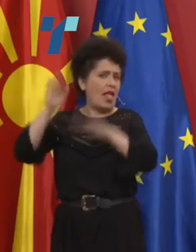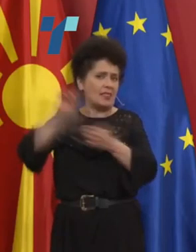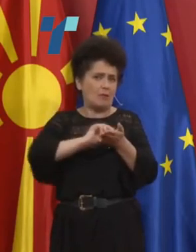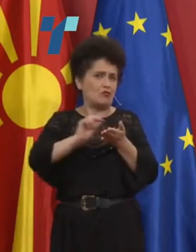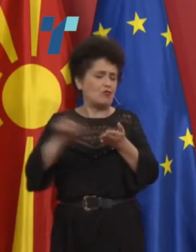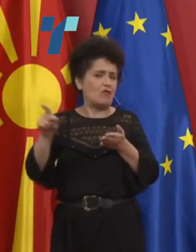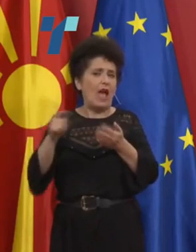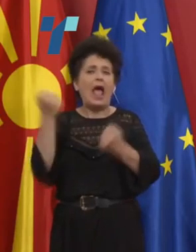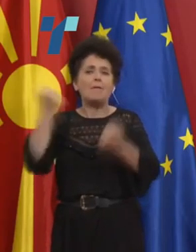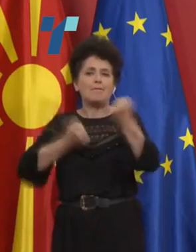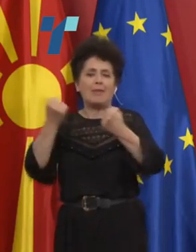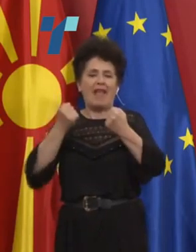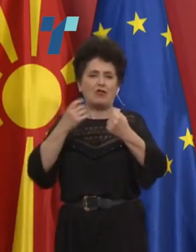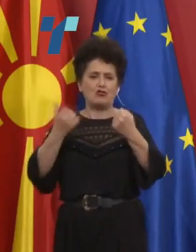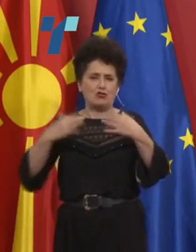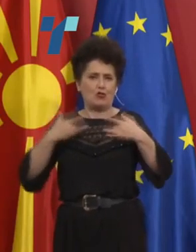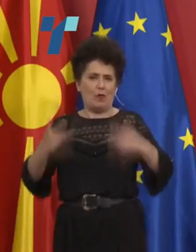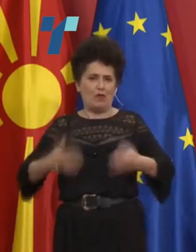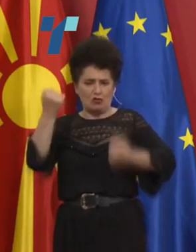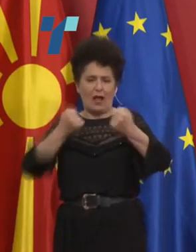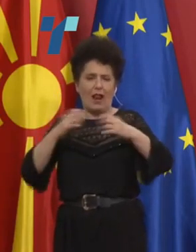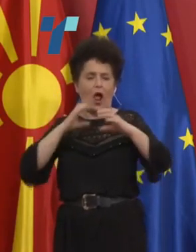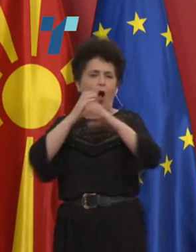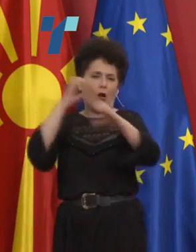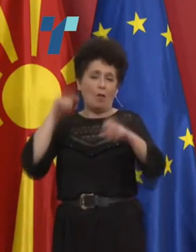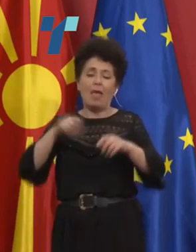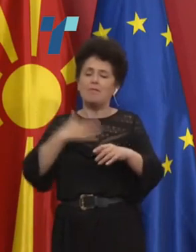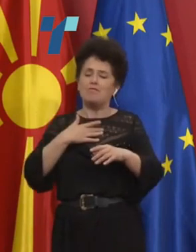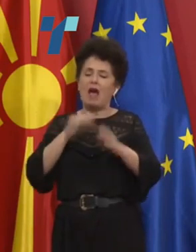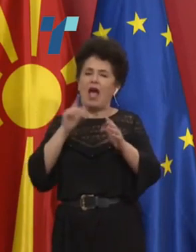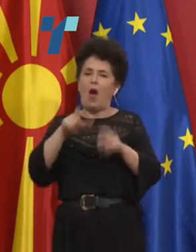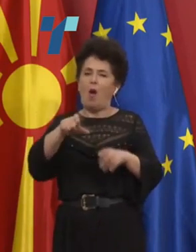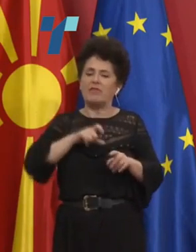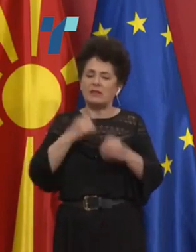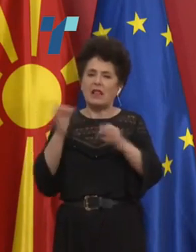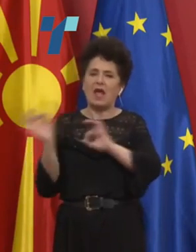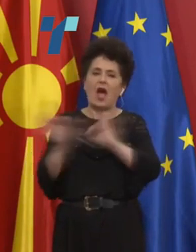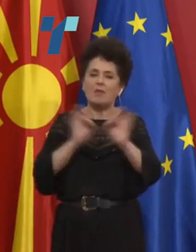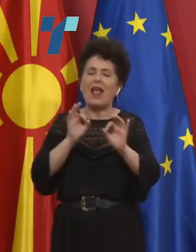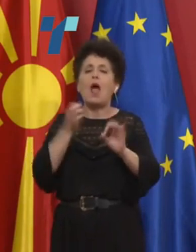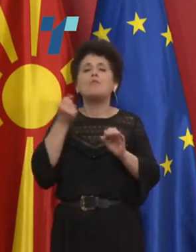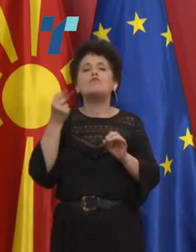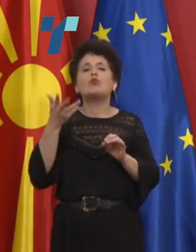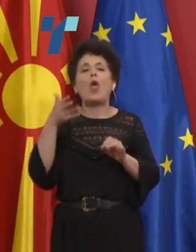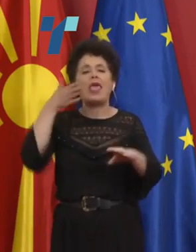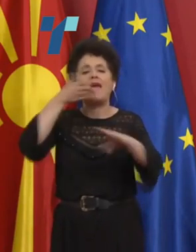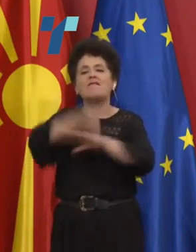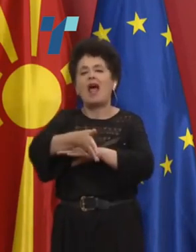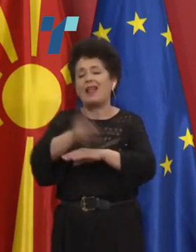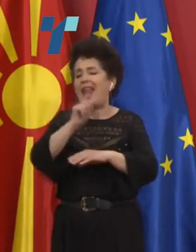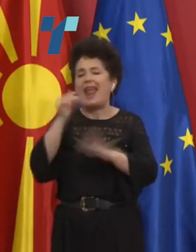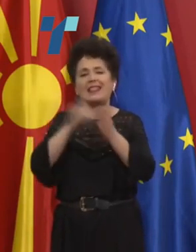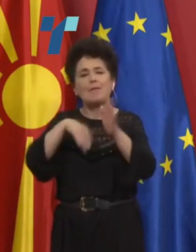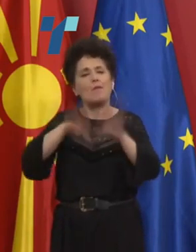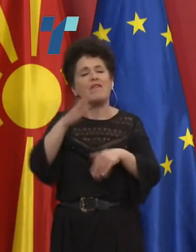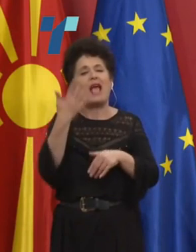работниците. Превозникот има обврска да го уреди бројот на патници во возилото, да не биде